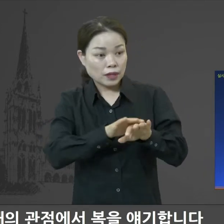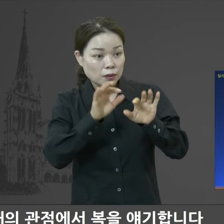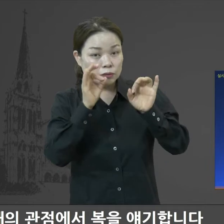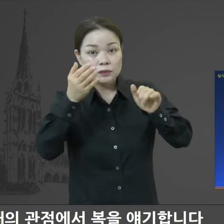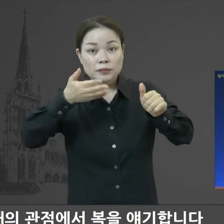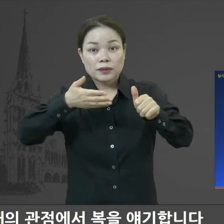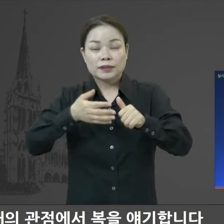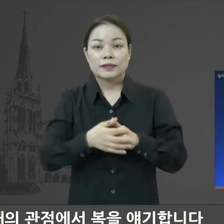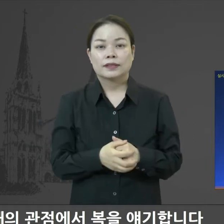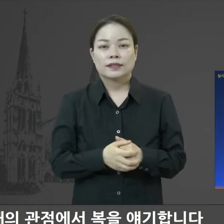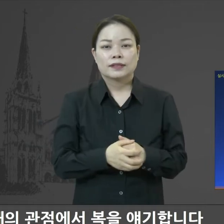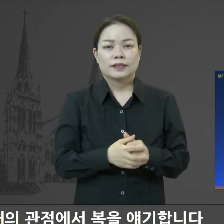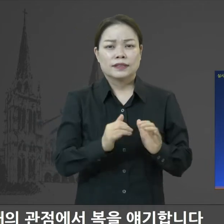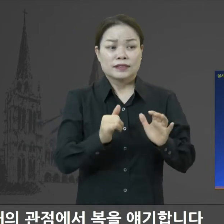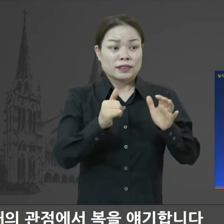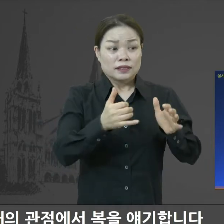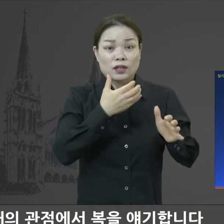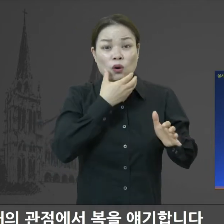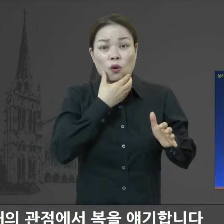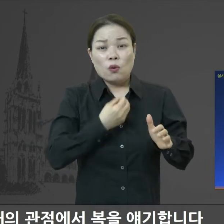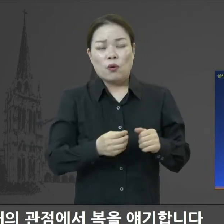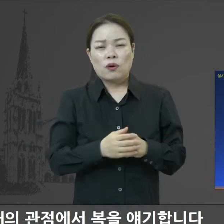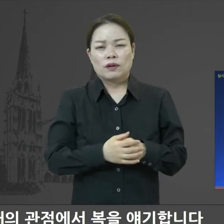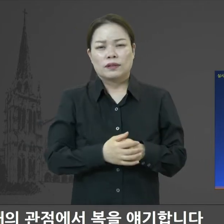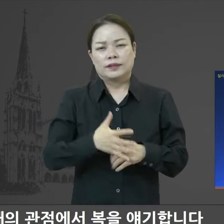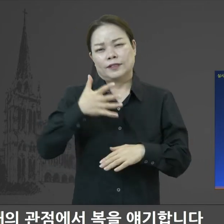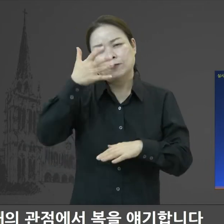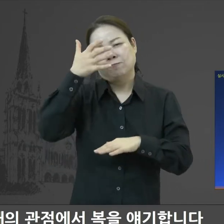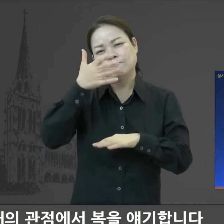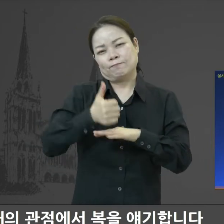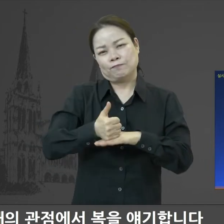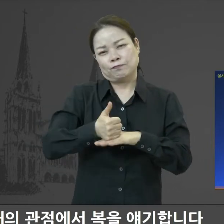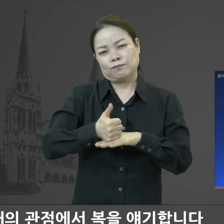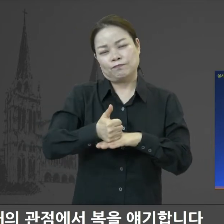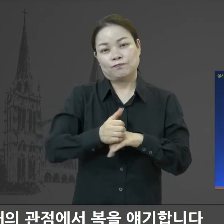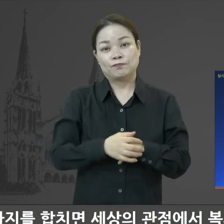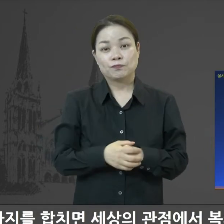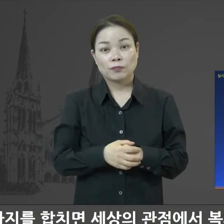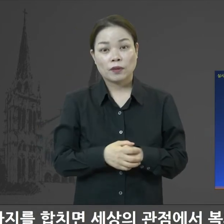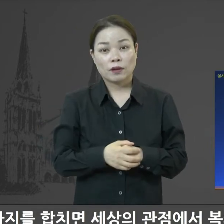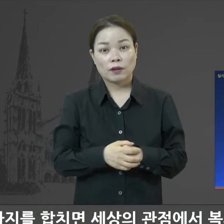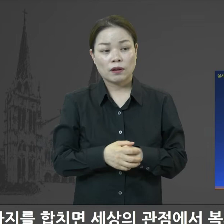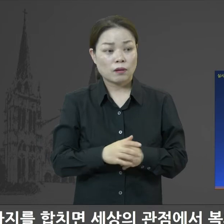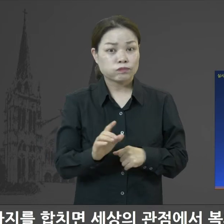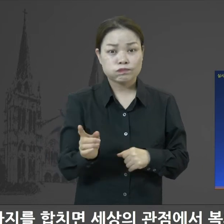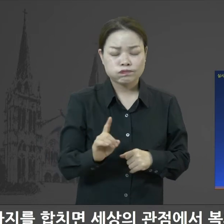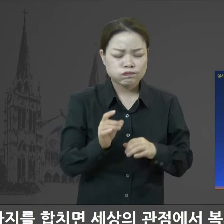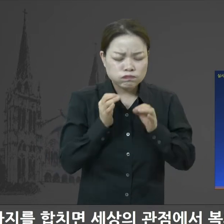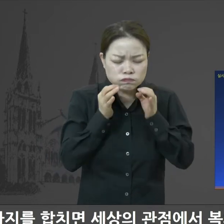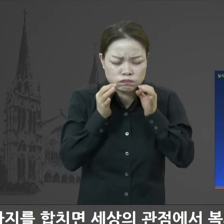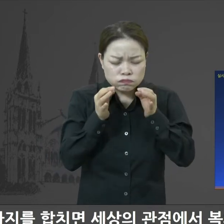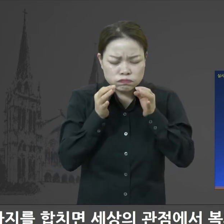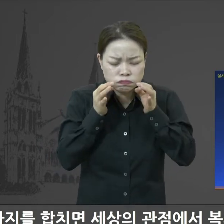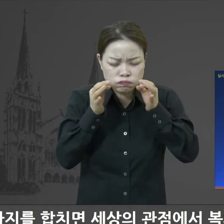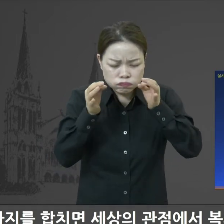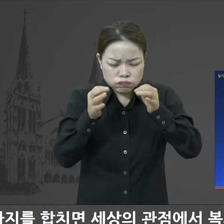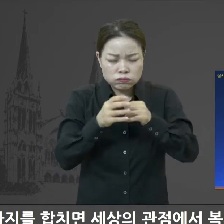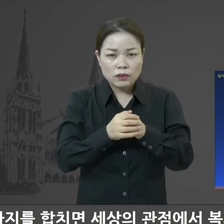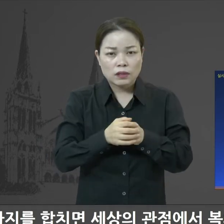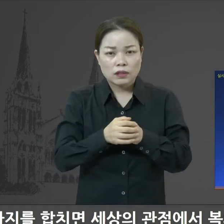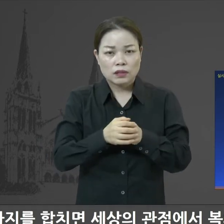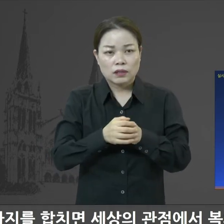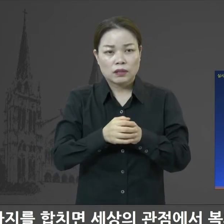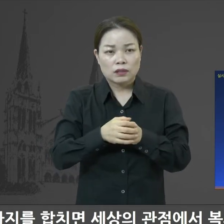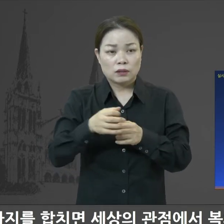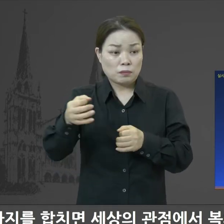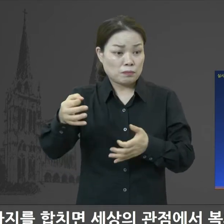여러분, 그러니 세상의 복은 결과 중심적입니다. 바꿔 얘기하면 아무리 노력을 해서도 돈을 얻지